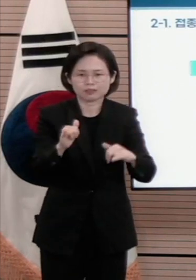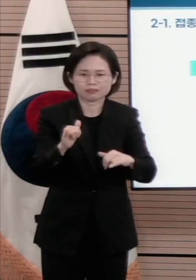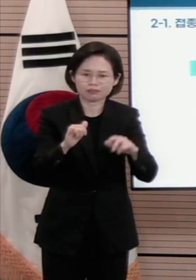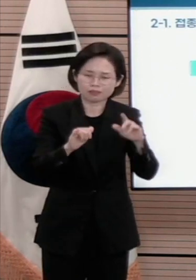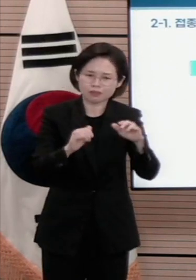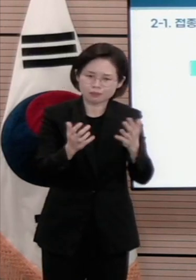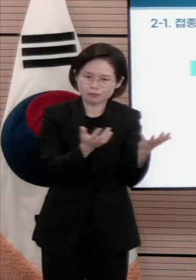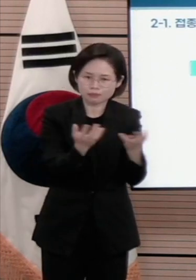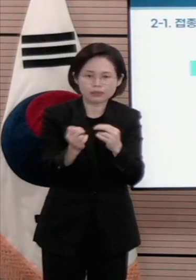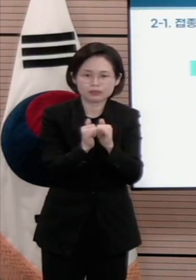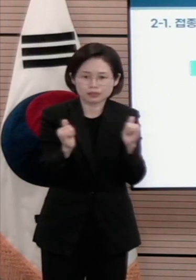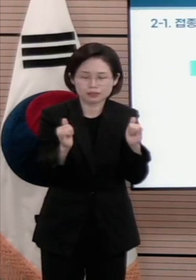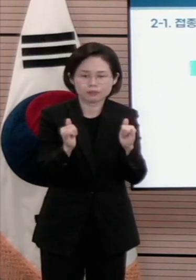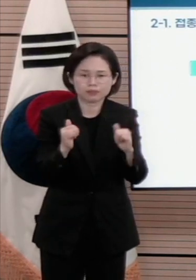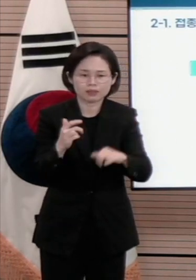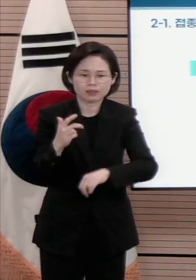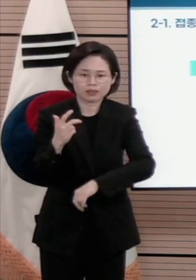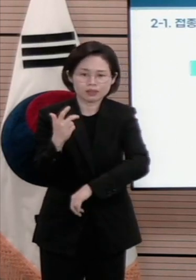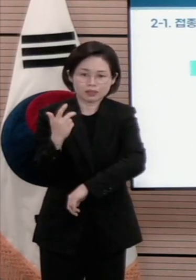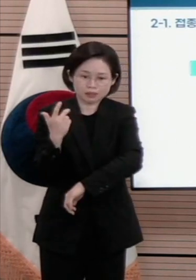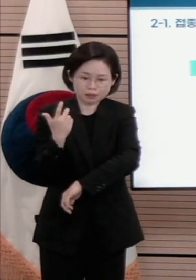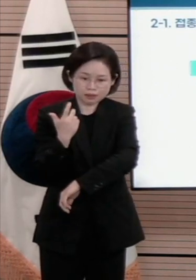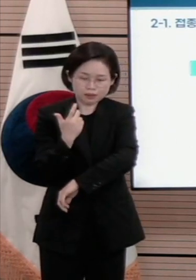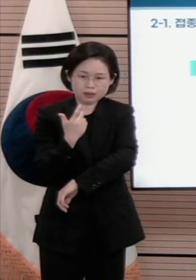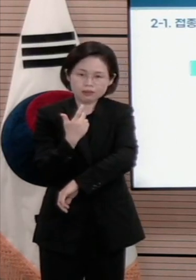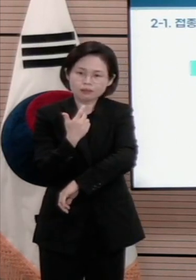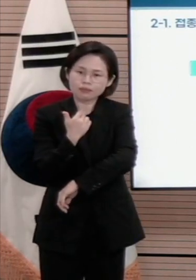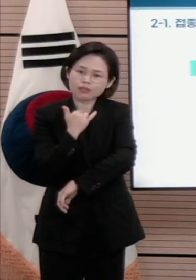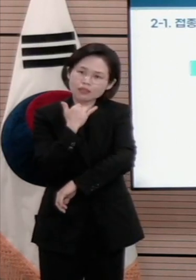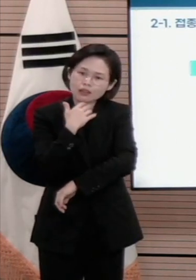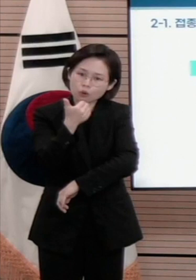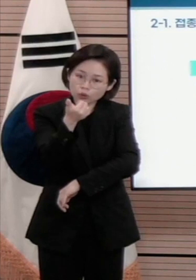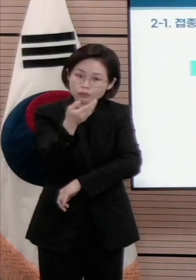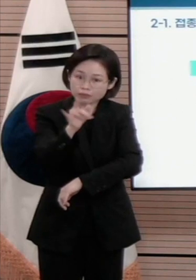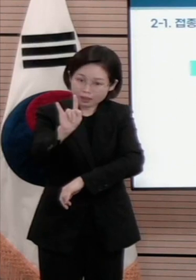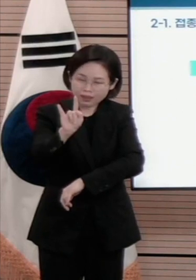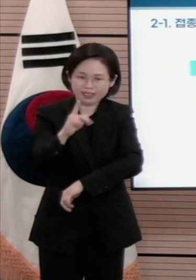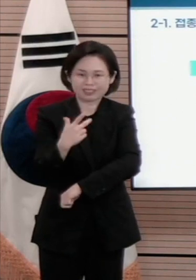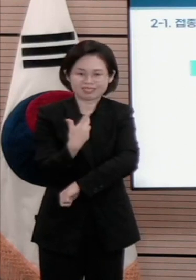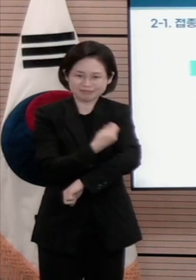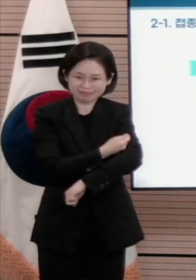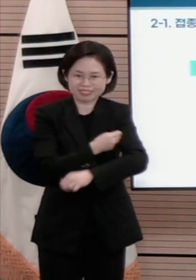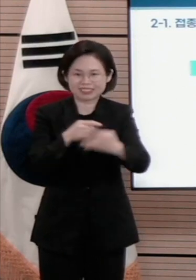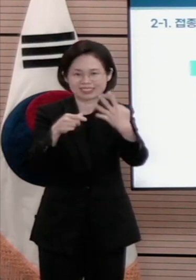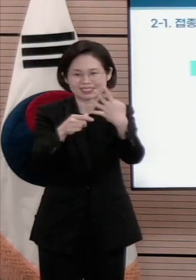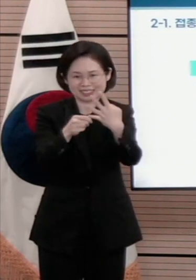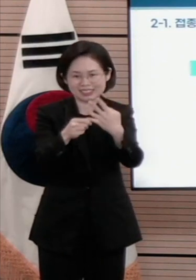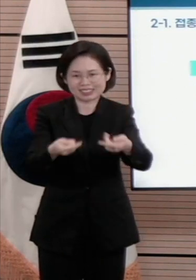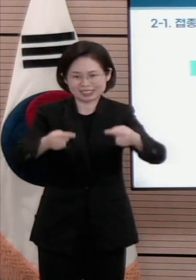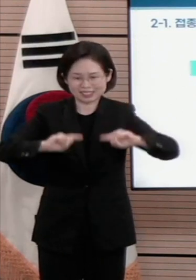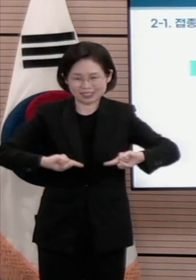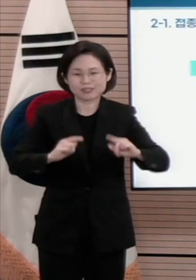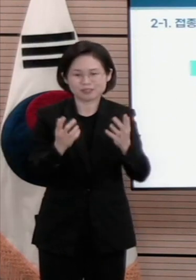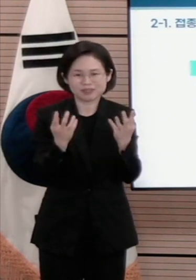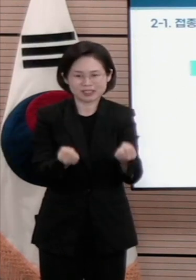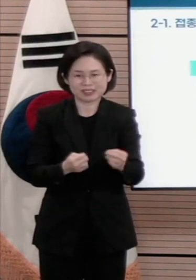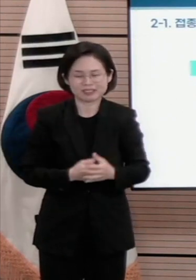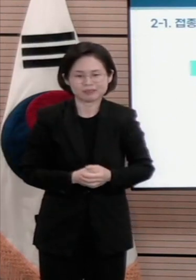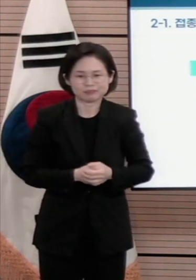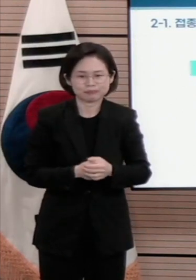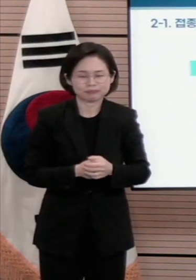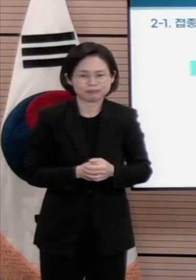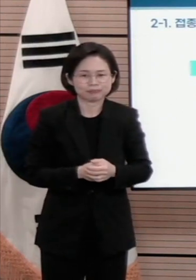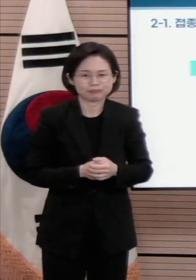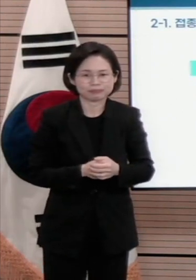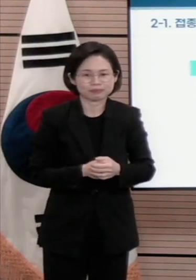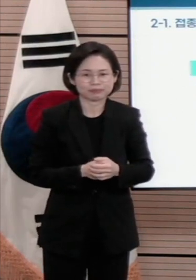대상 확대 대상이 되시면서 접종을 많이 참여하시고 계신 것으로 보이고 예방